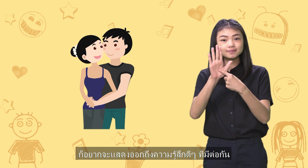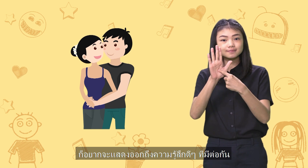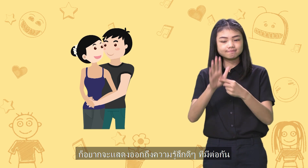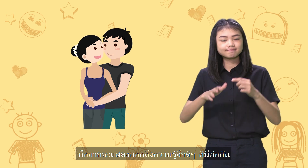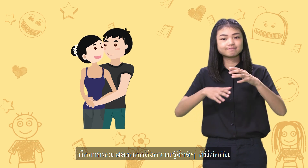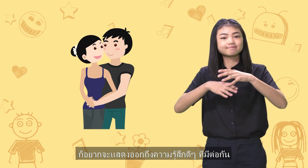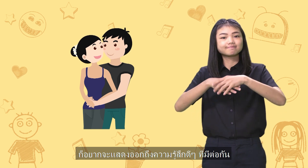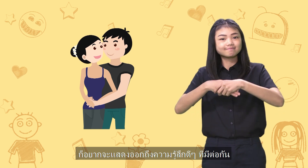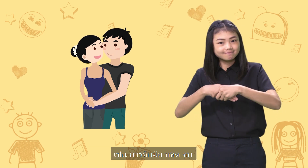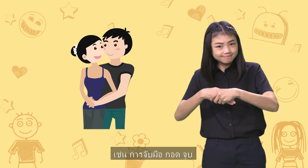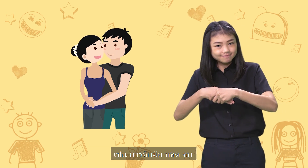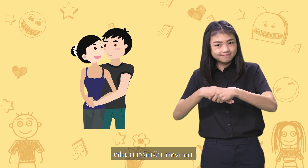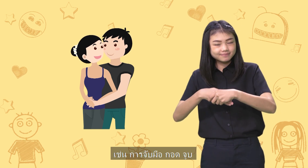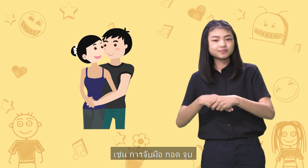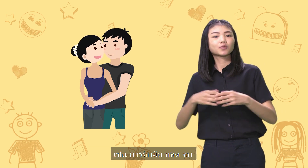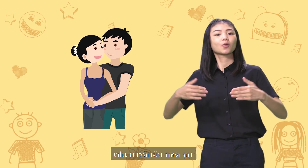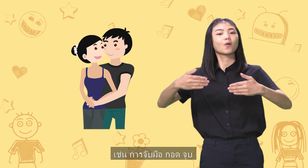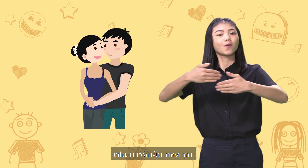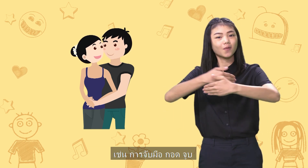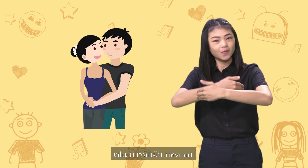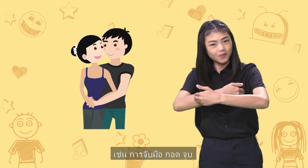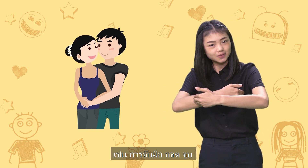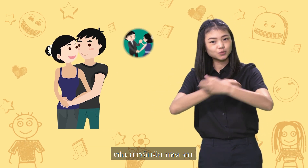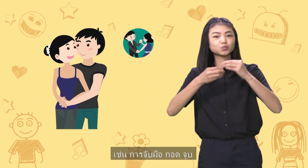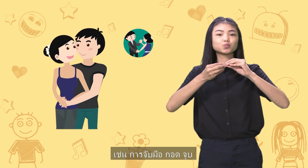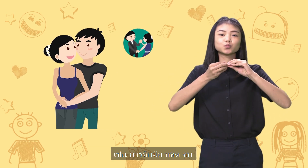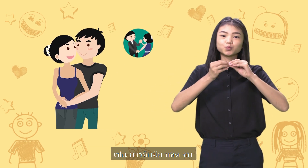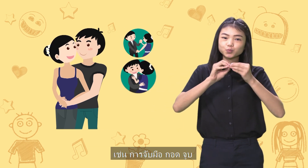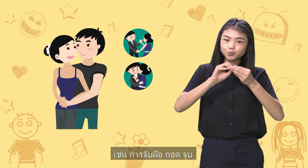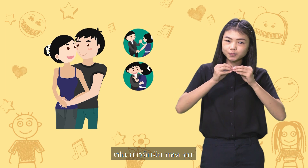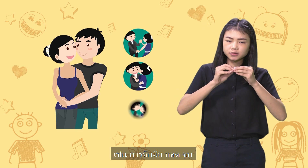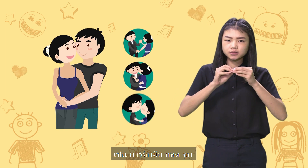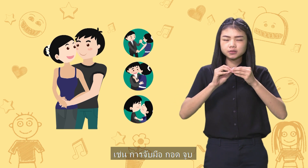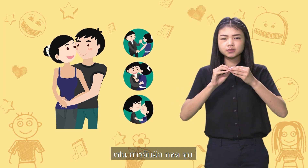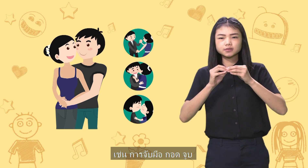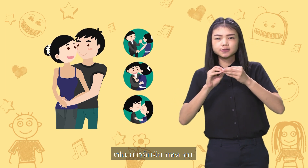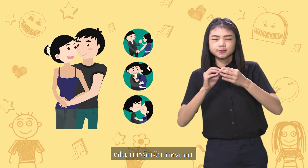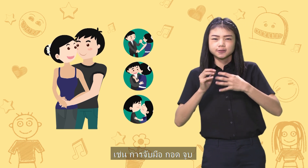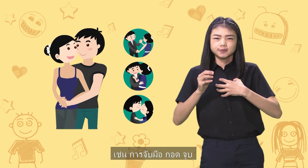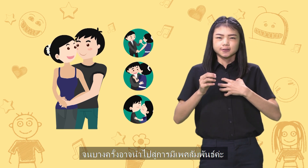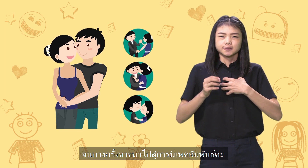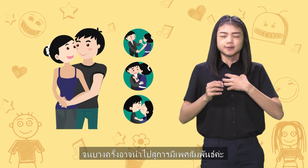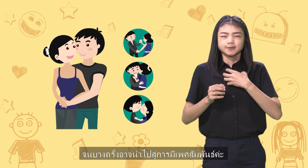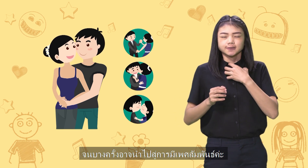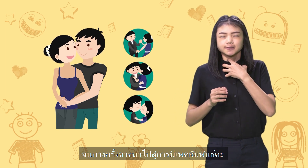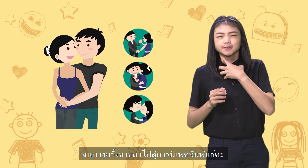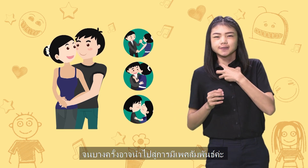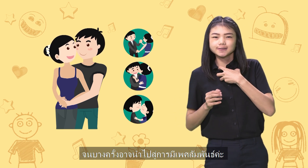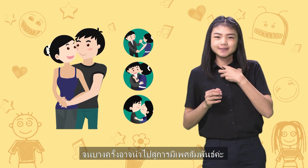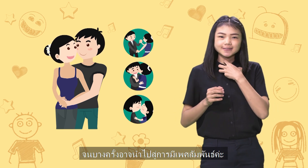ต่อกันเช่นการจับมือกอดจูบจนบางครั้งอาจนำไปสู่การมีเพ